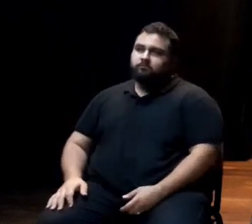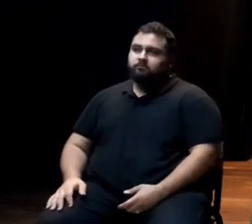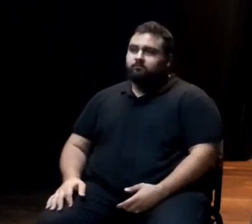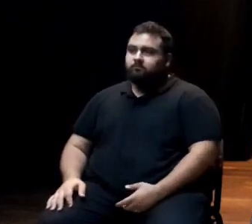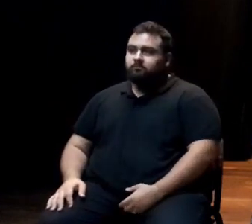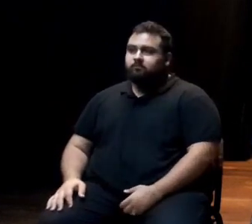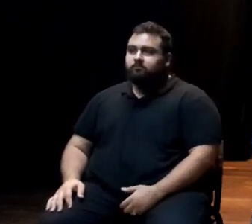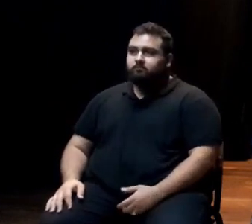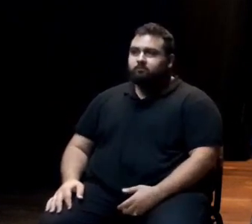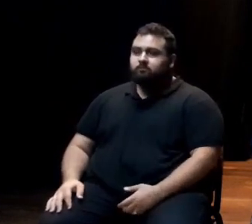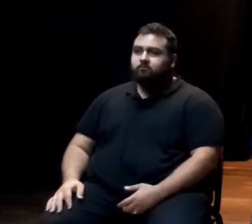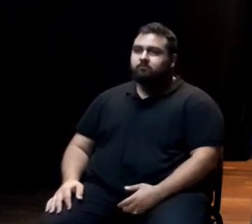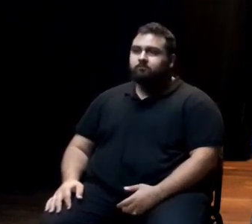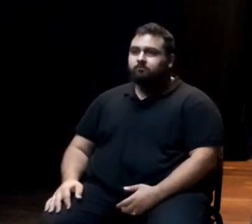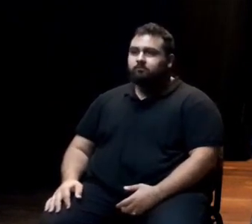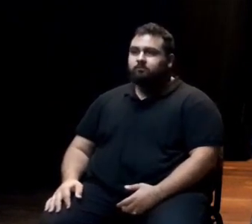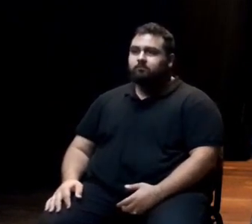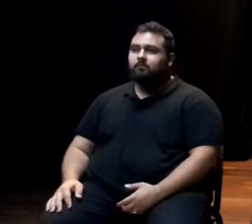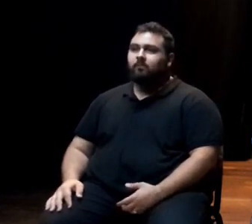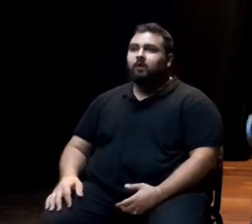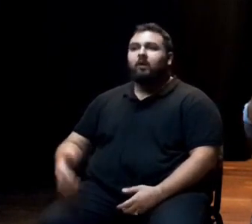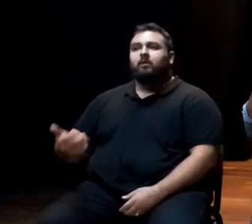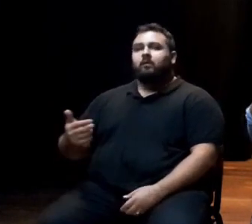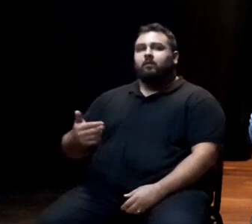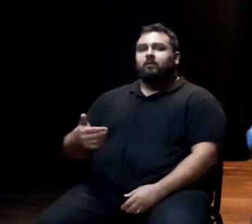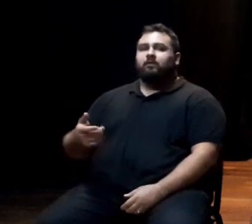O surdo tem, pro ouvinte não tem? Como assim?